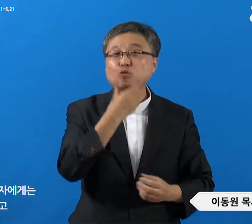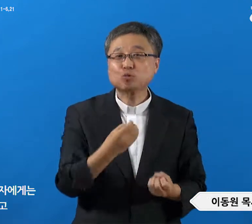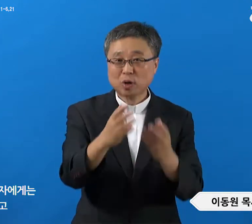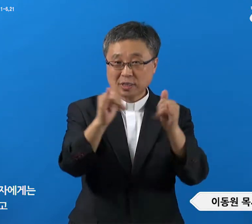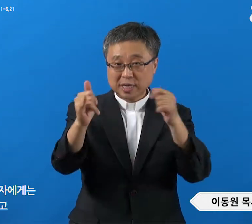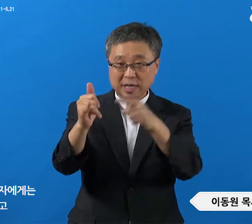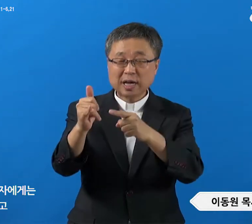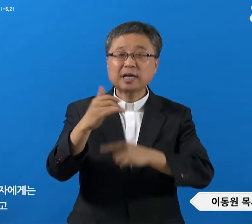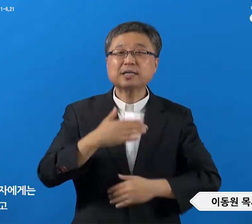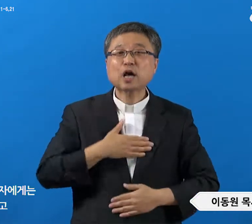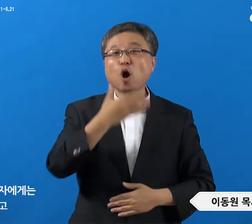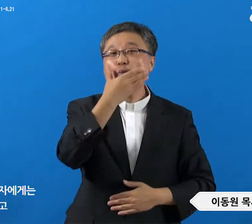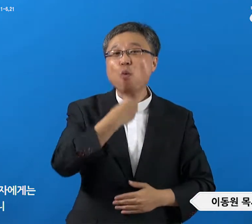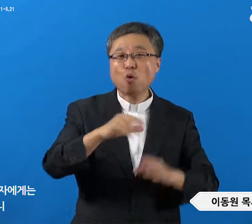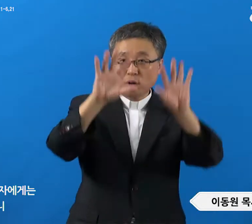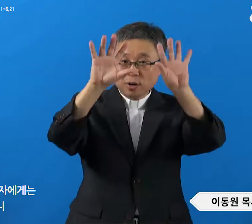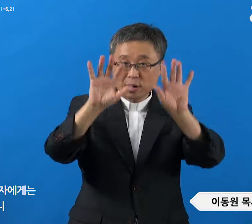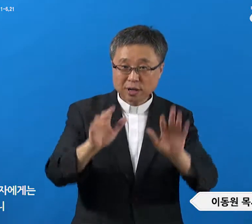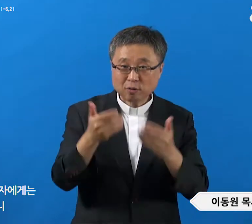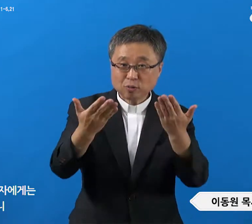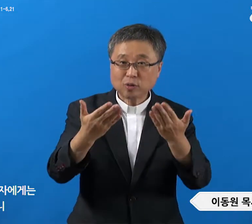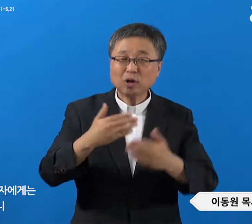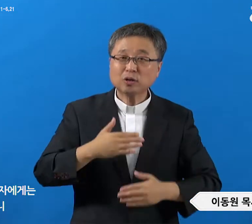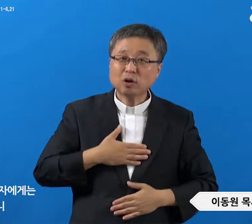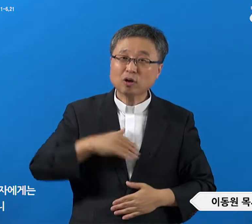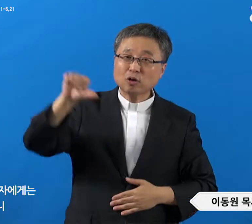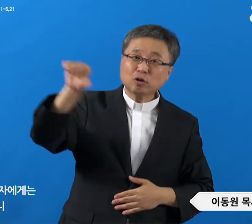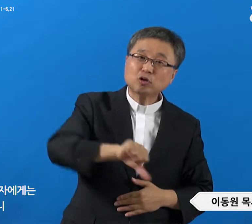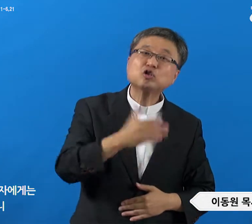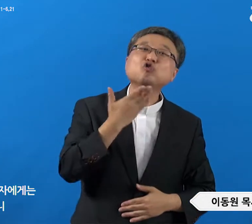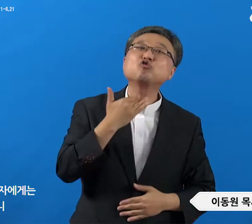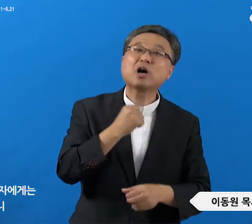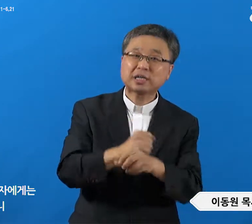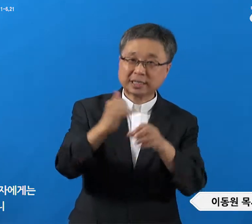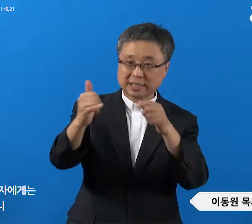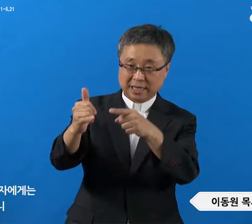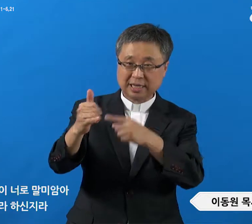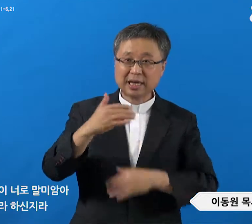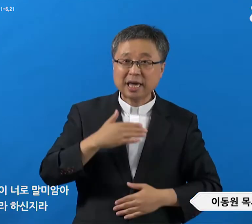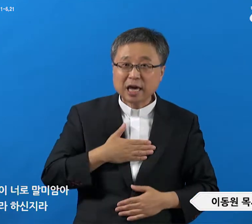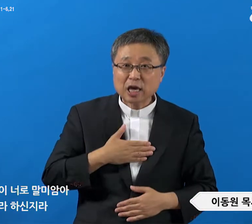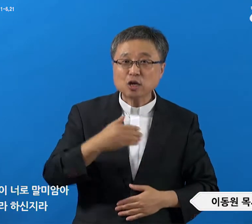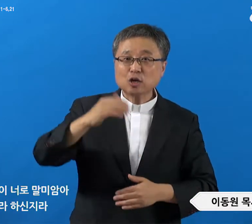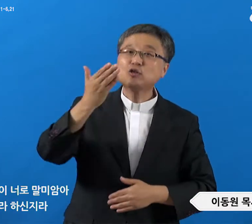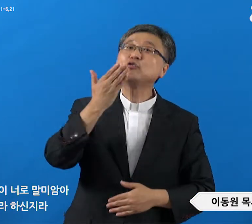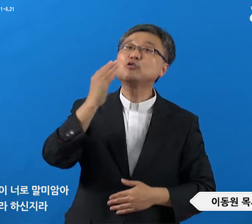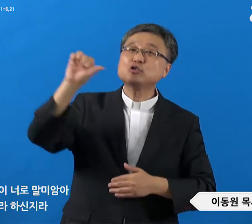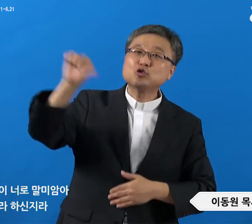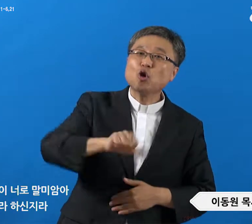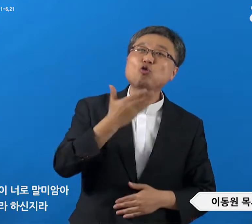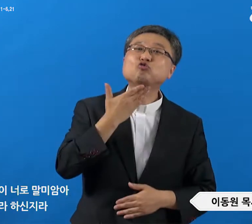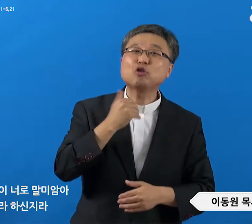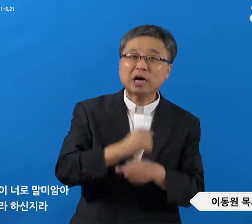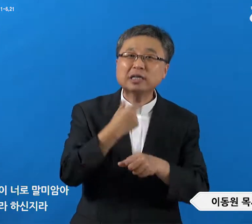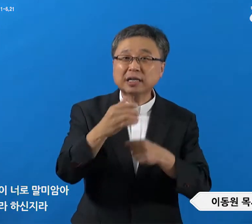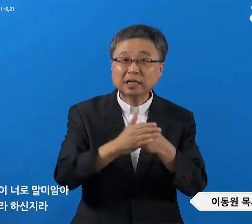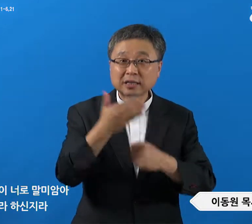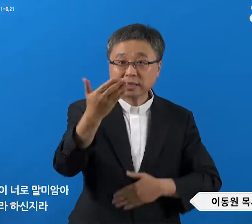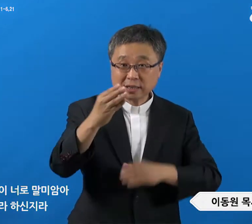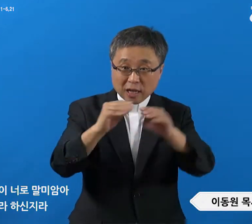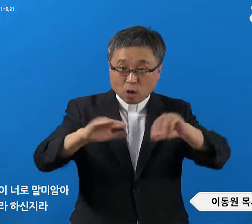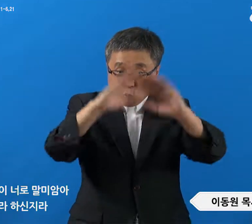축복하는 자에게는 내가 복을 내리고 너를 저주하는 자에게는 내가 저주하리니 땅의 모든 족속이